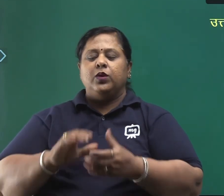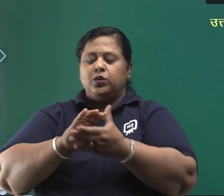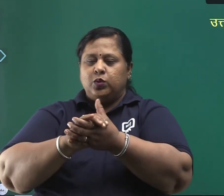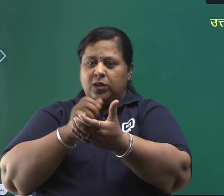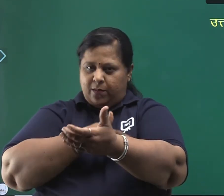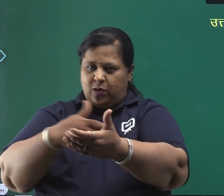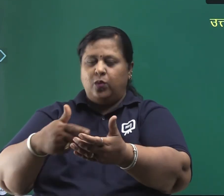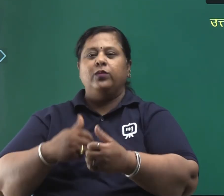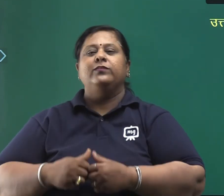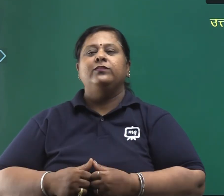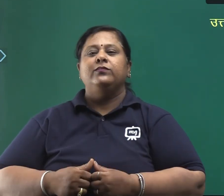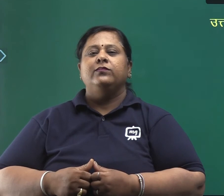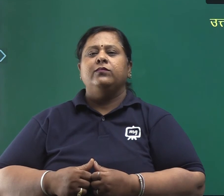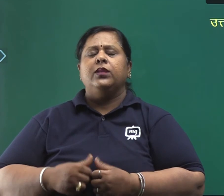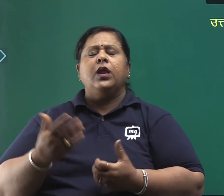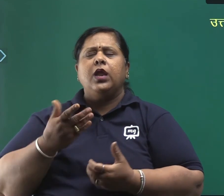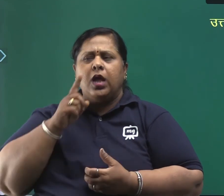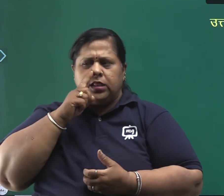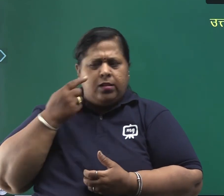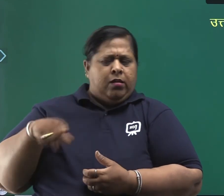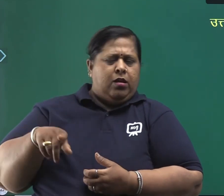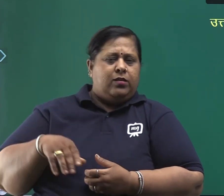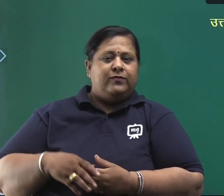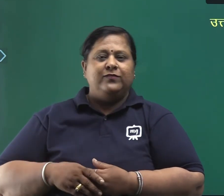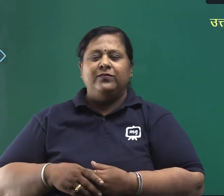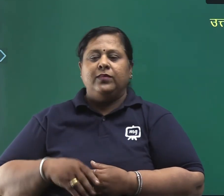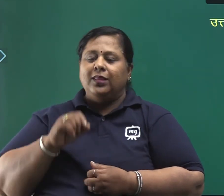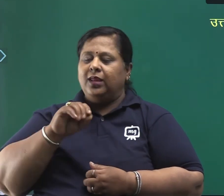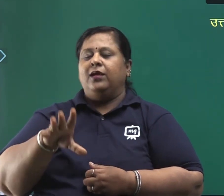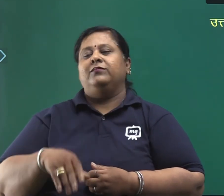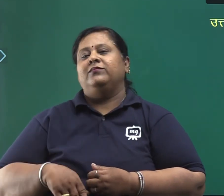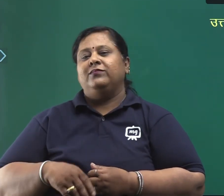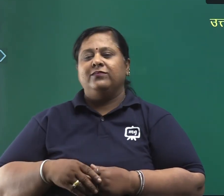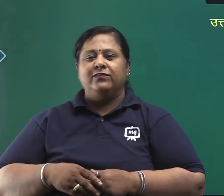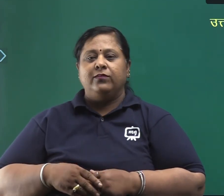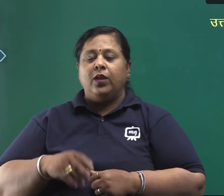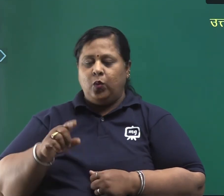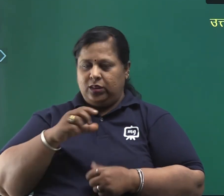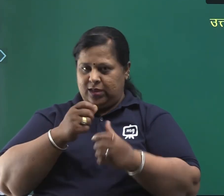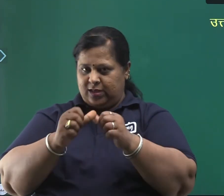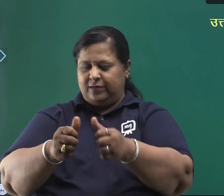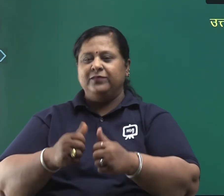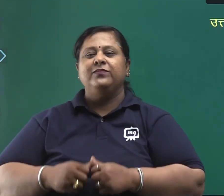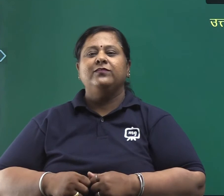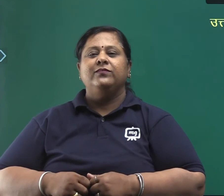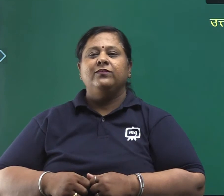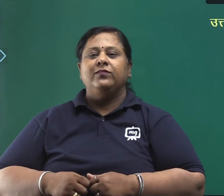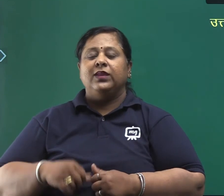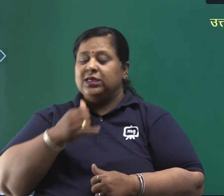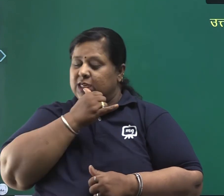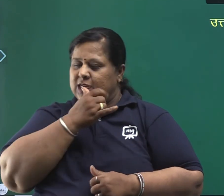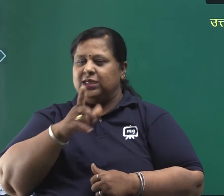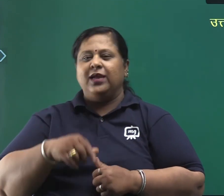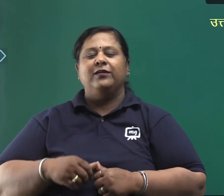सुदामा को क्या ताना दिया? उत्तर है, श्री कृष्ण